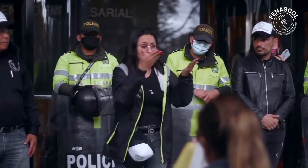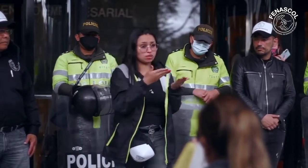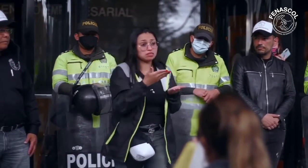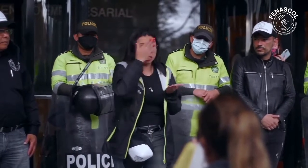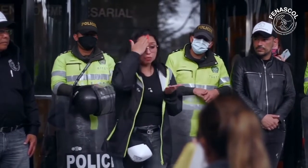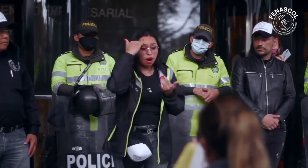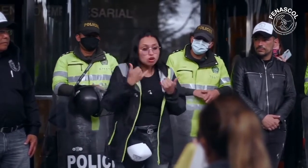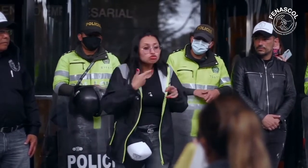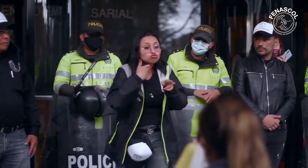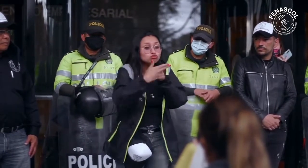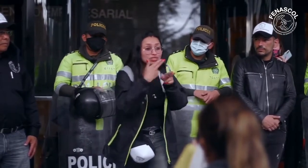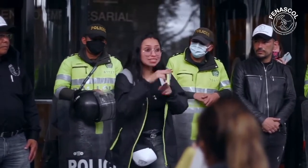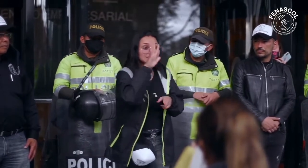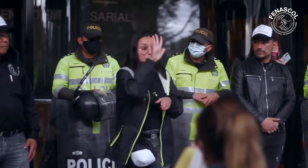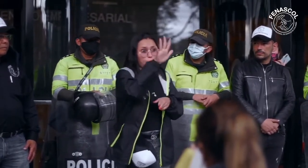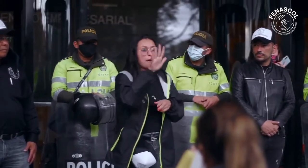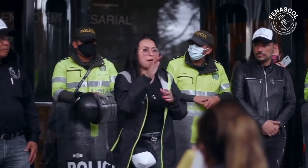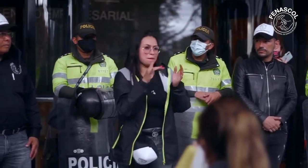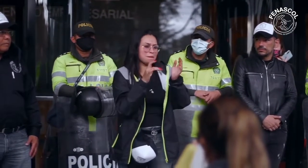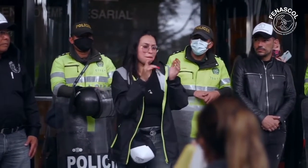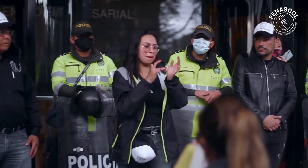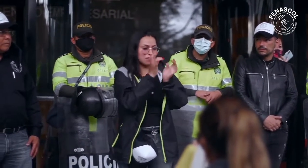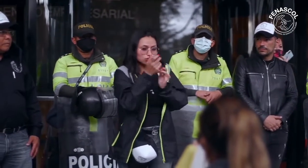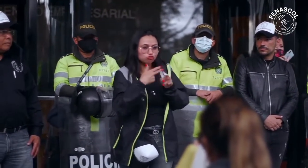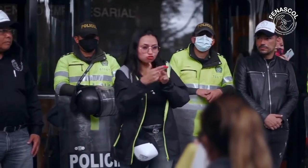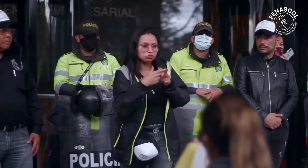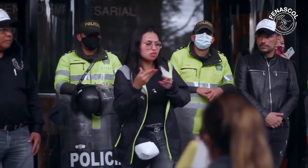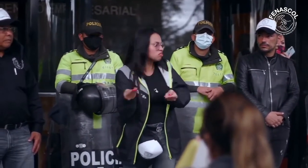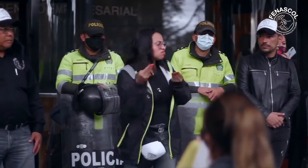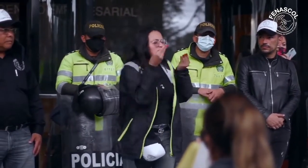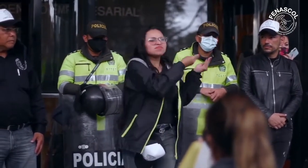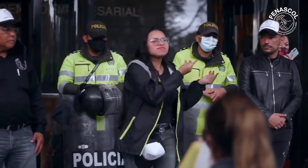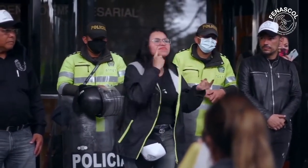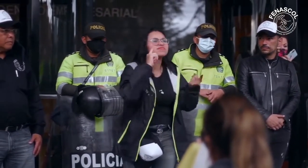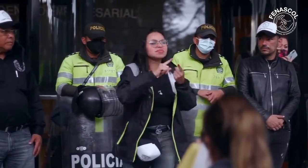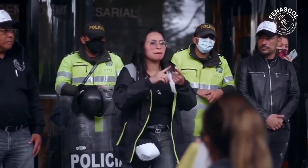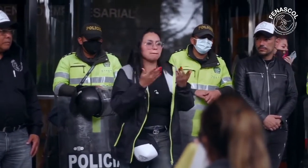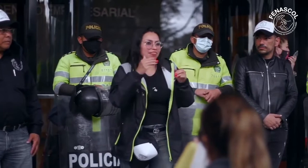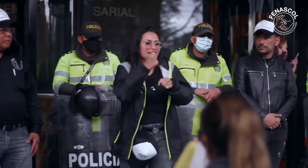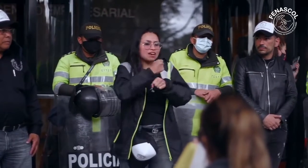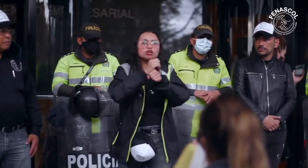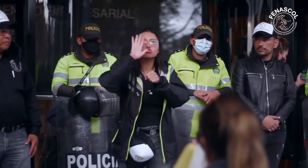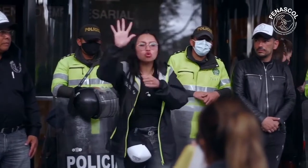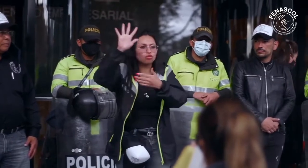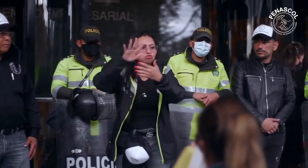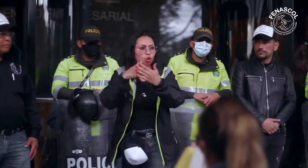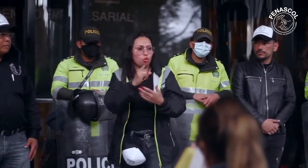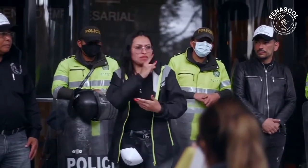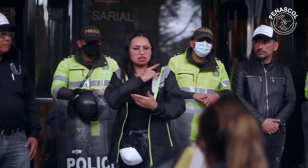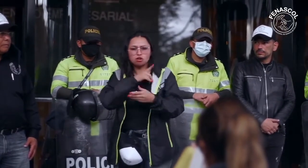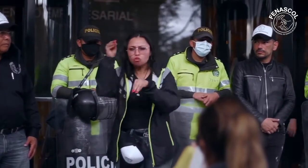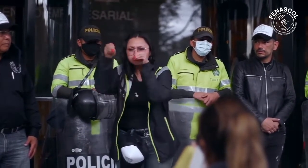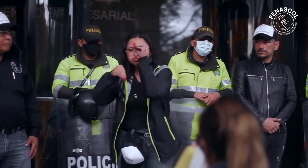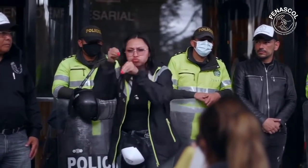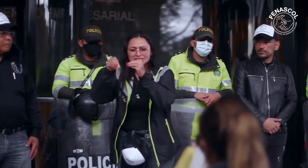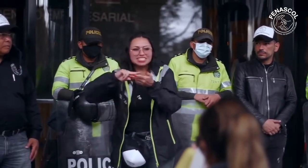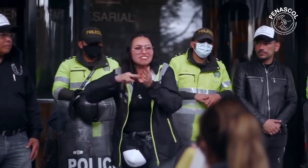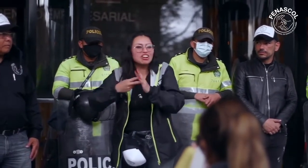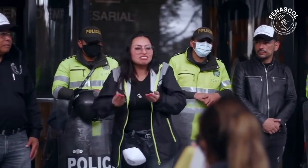realmente importante porque entonces nos atendieron y queremos reunirnos también porque se va a hacer un estudio por